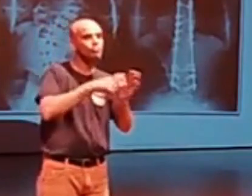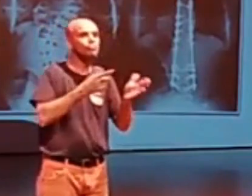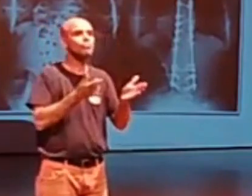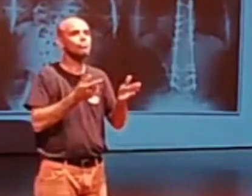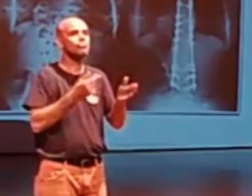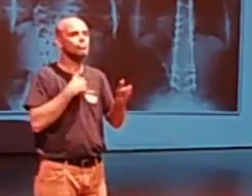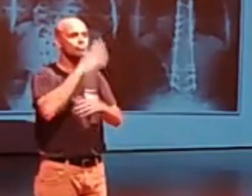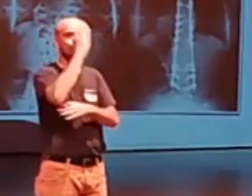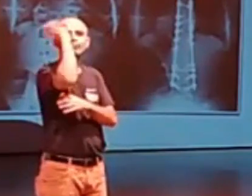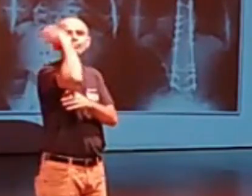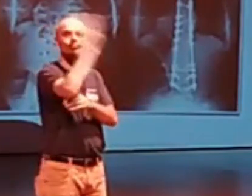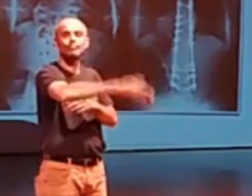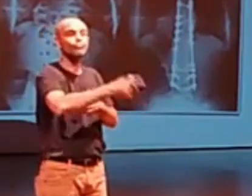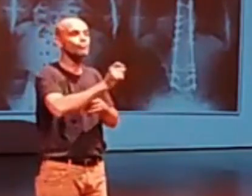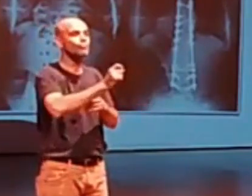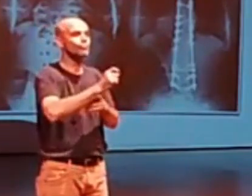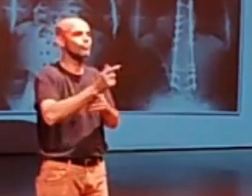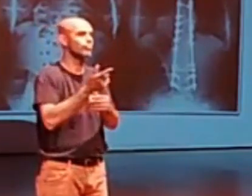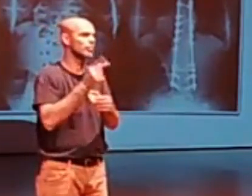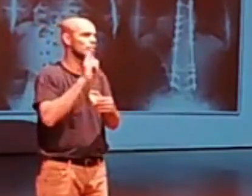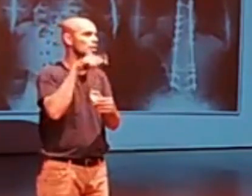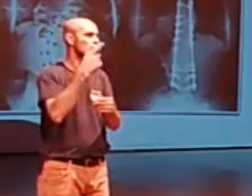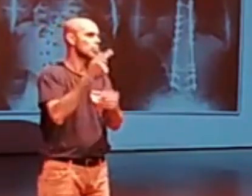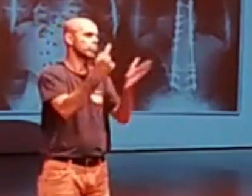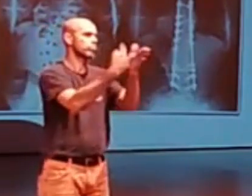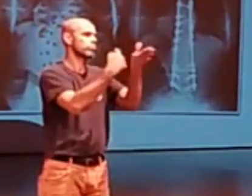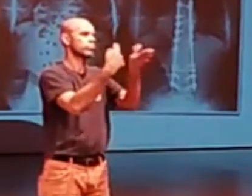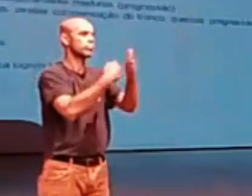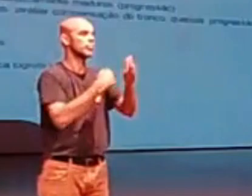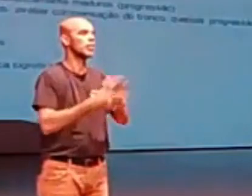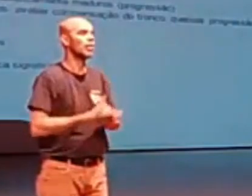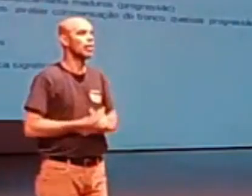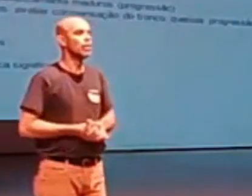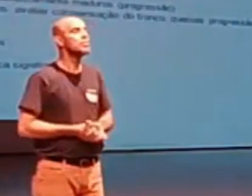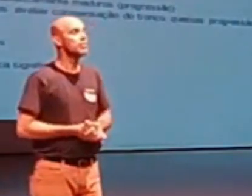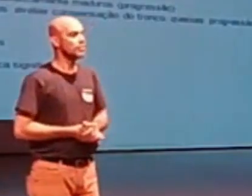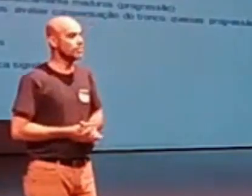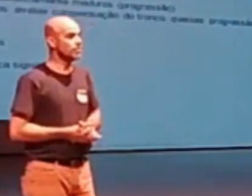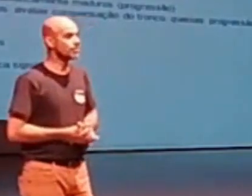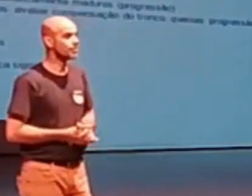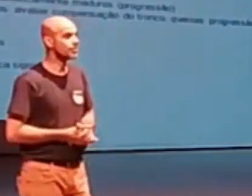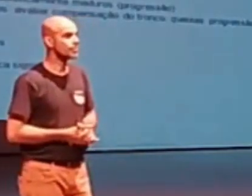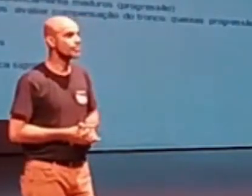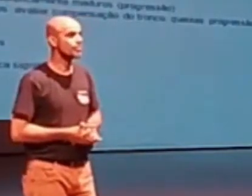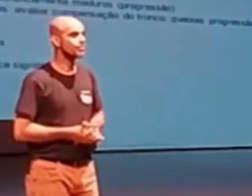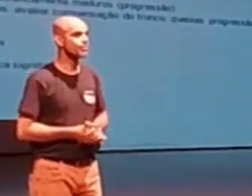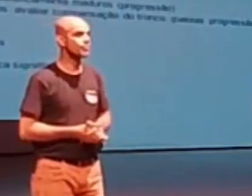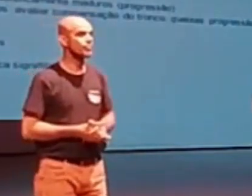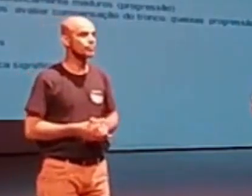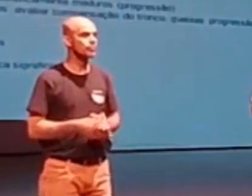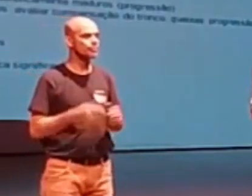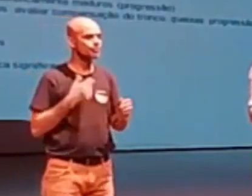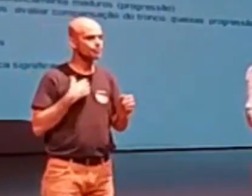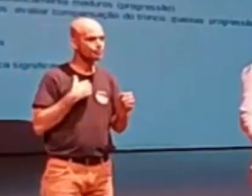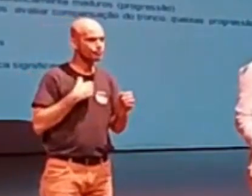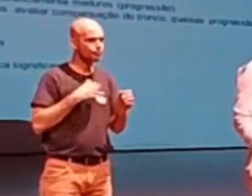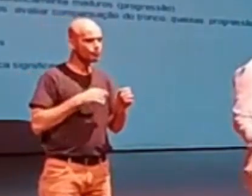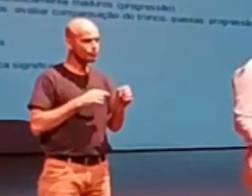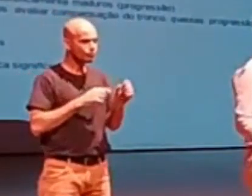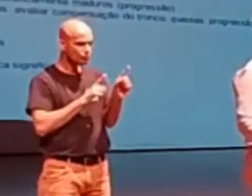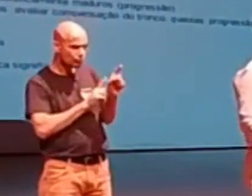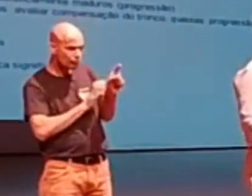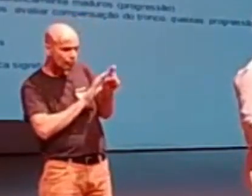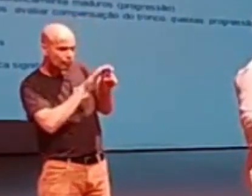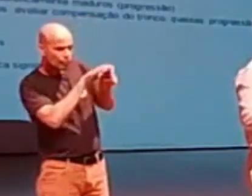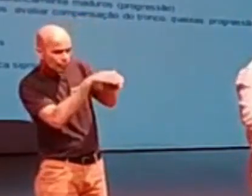sou bem direto, tá? As coisas, até porque depois eu gosto do pessoal perguntar. Basicamente aqui é mais fácil, são aquelas curvas que têm uma alta